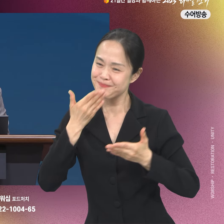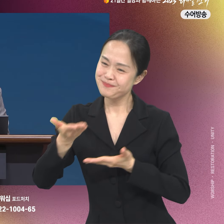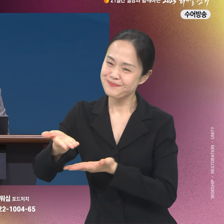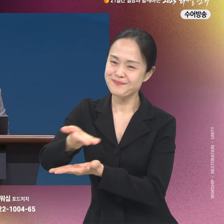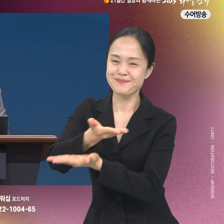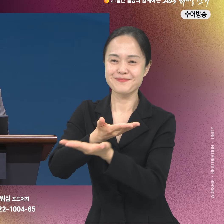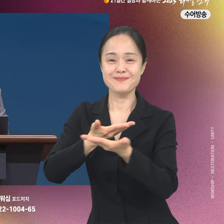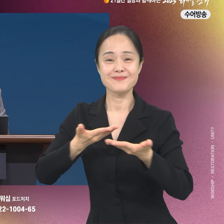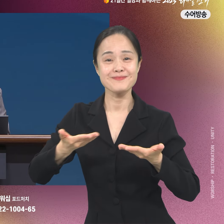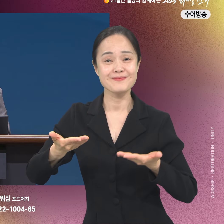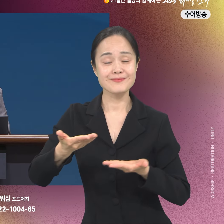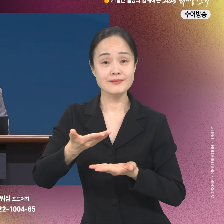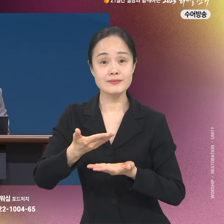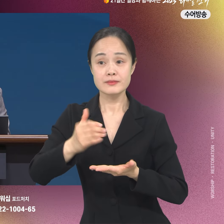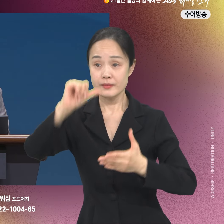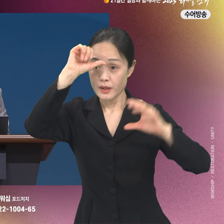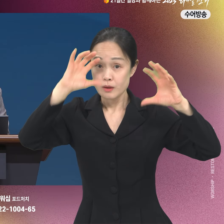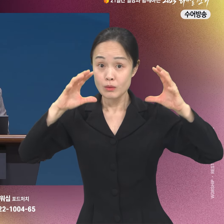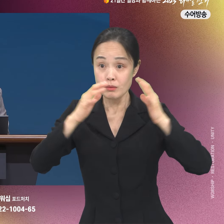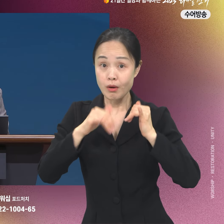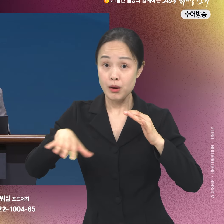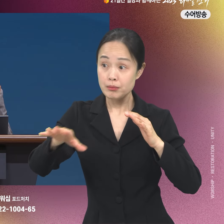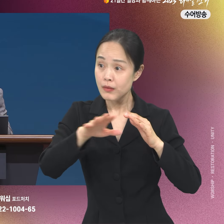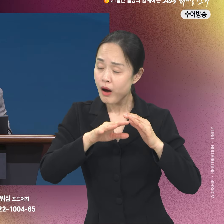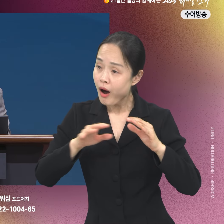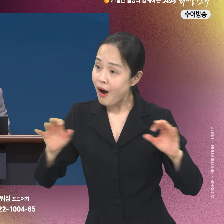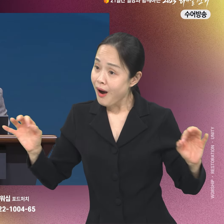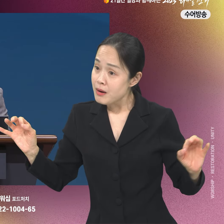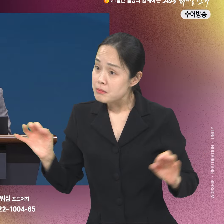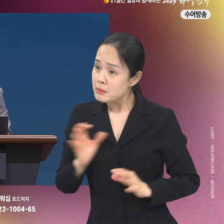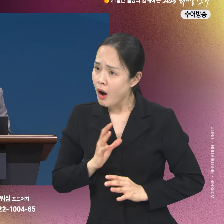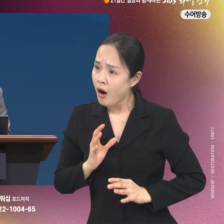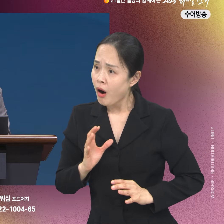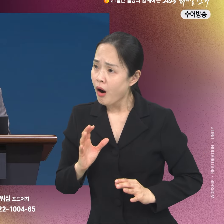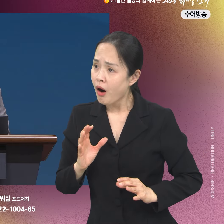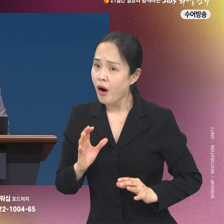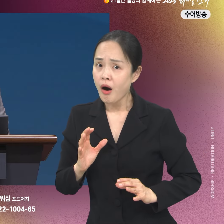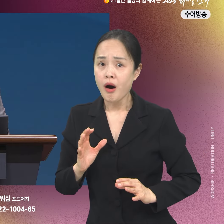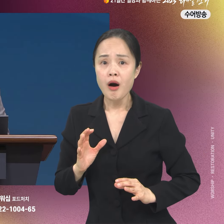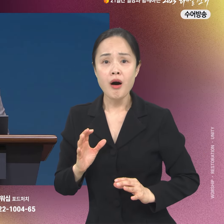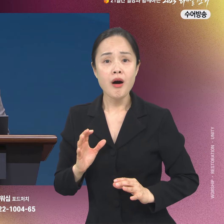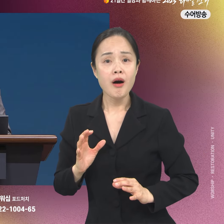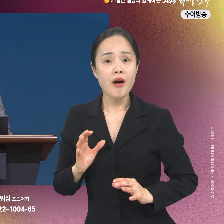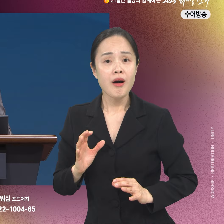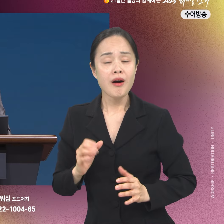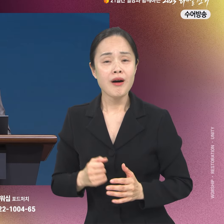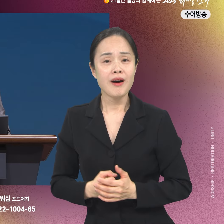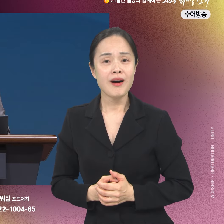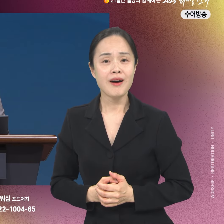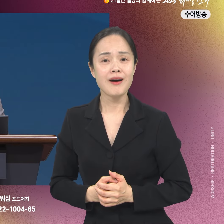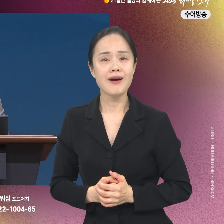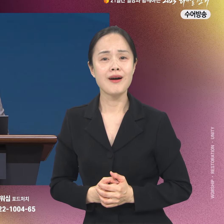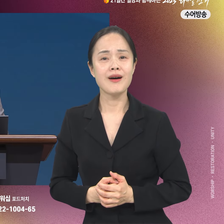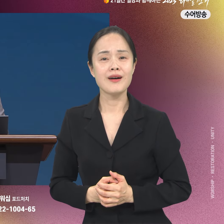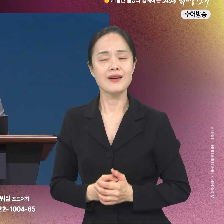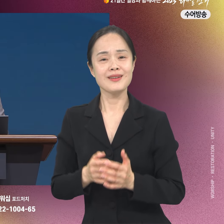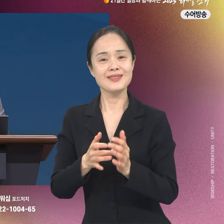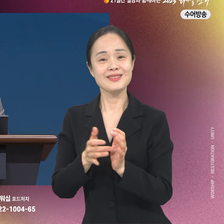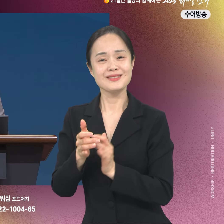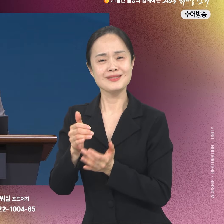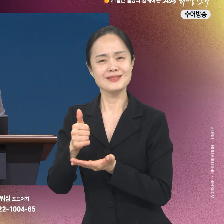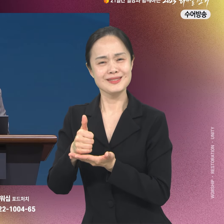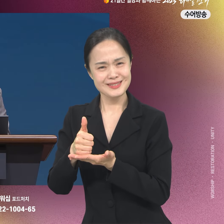우리는 그것이 얼마나 파격적인지 가늠하기 쉽지 않아요. 예수님이 오셨던